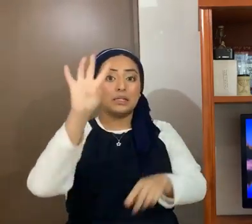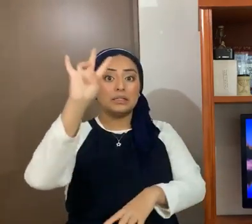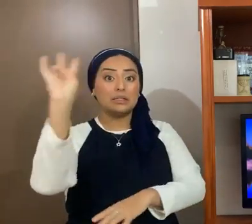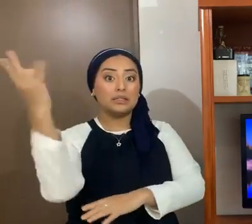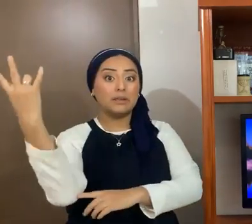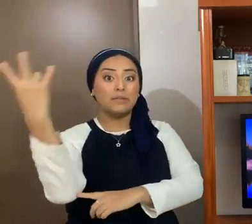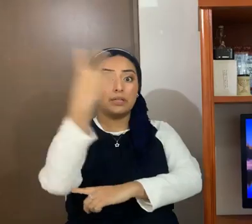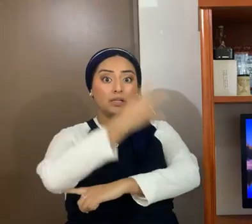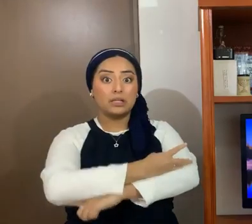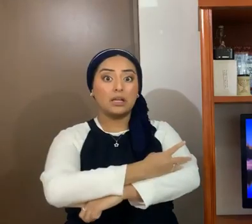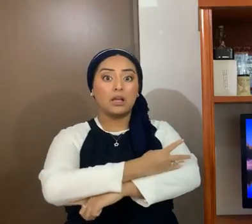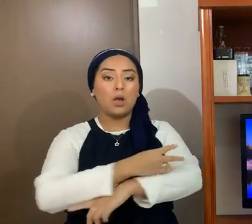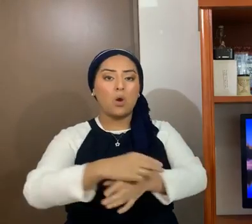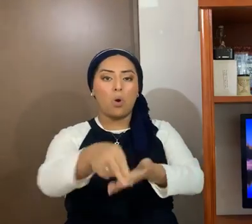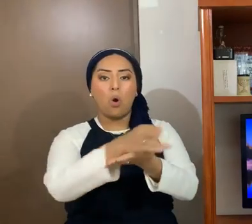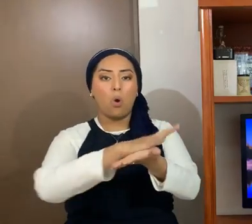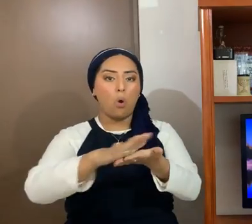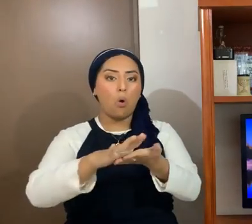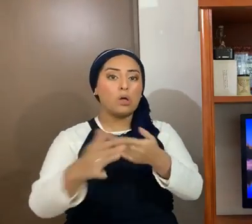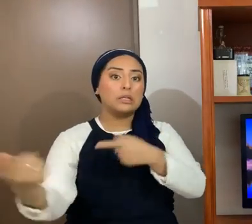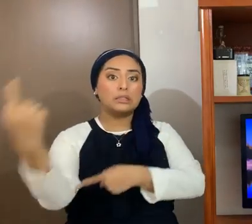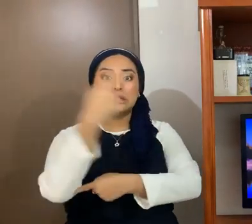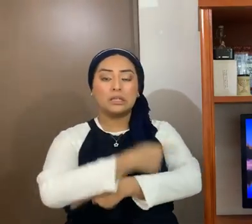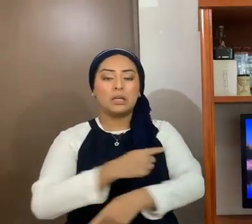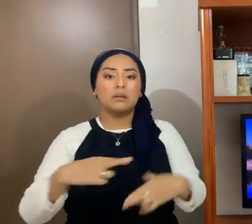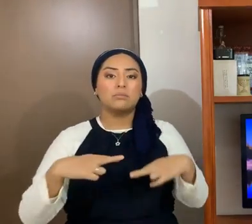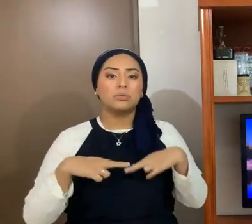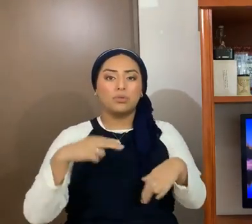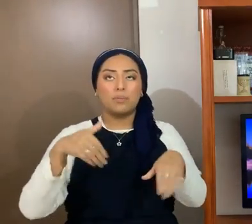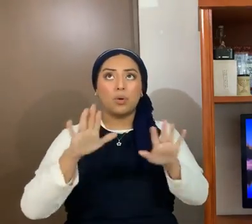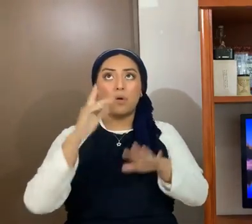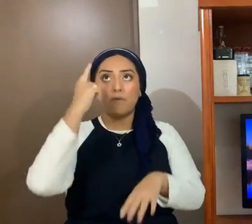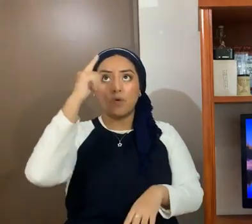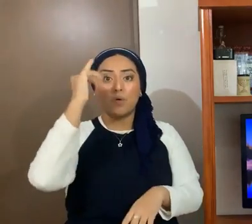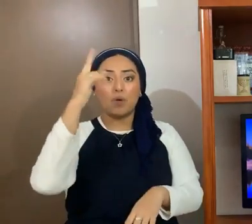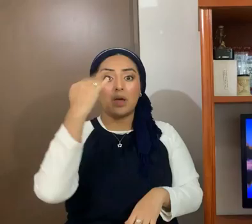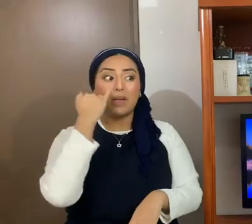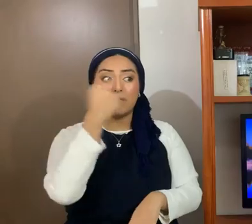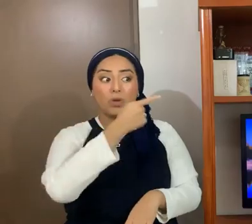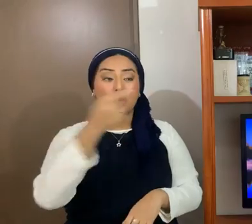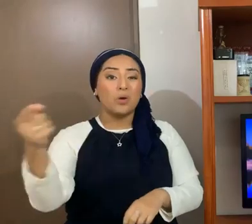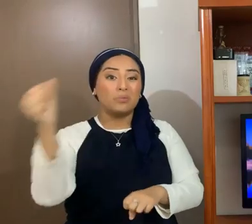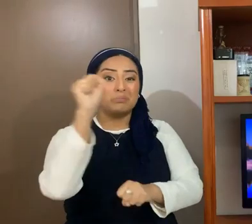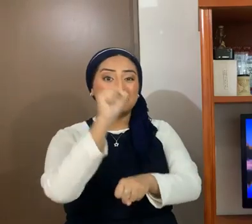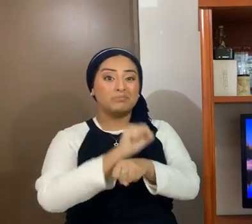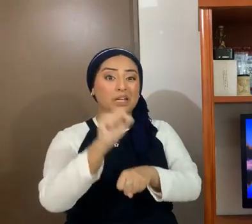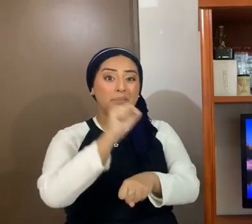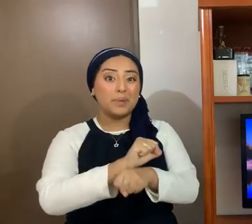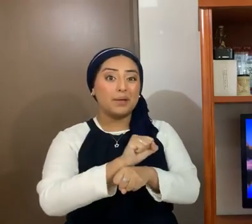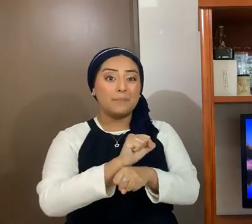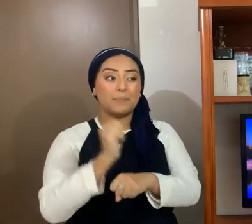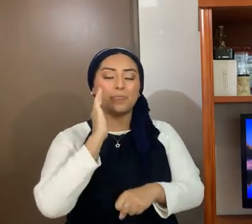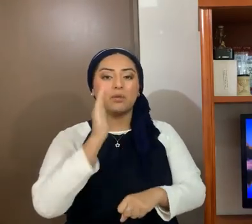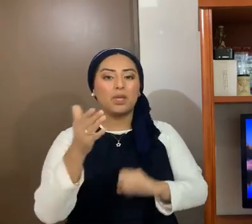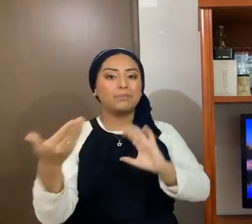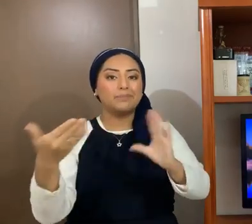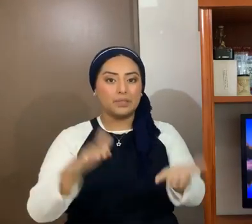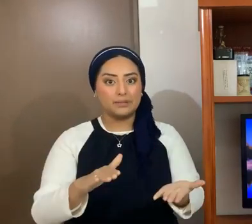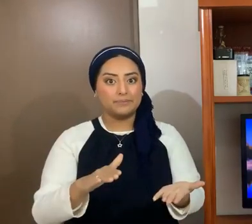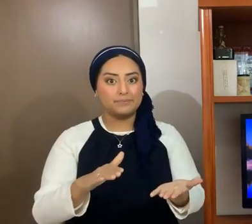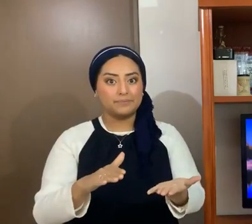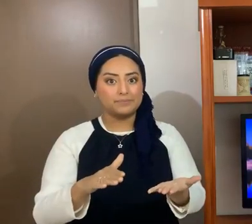día séptimo os será santo, día de reposo para Yahweh. Cualquiera que en él hiciere trabajo alguno,